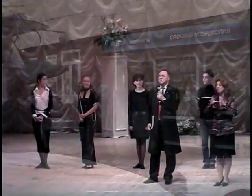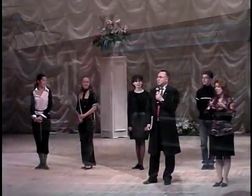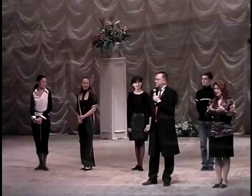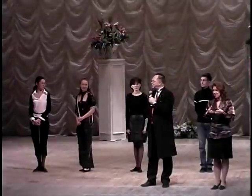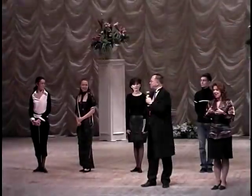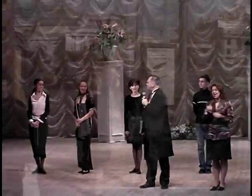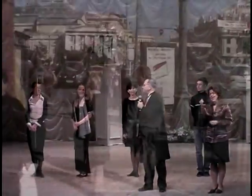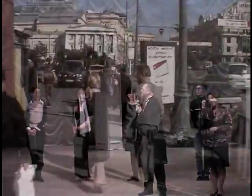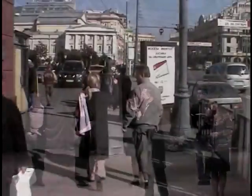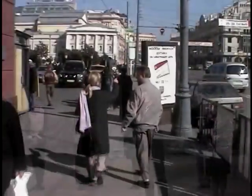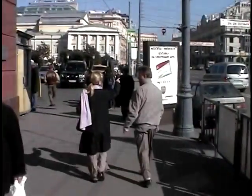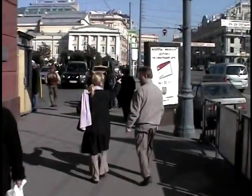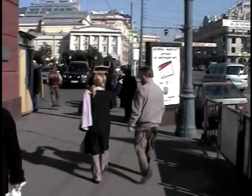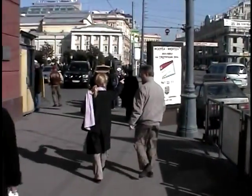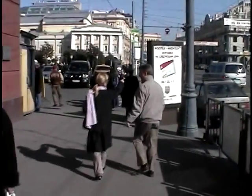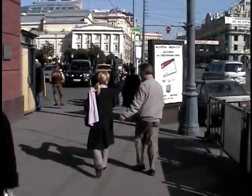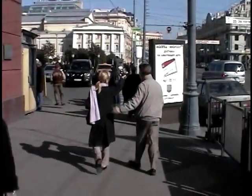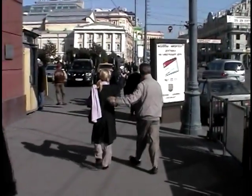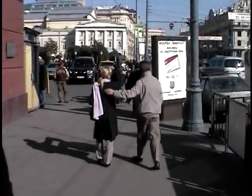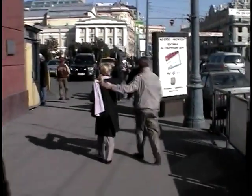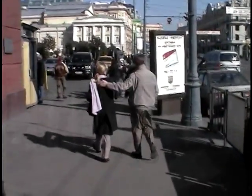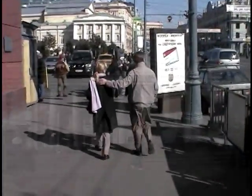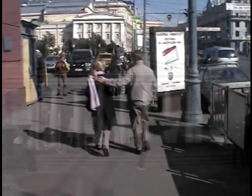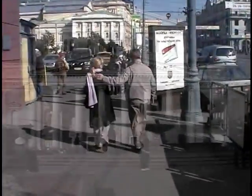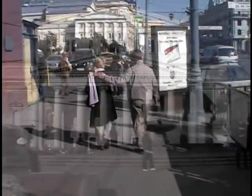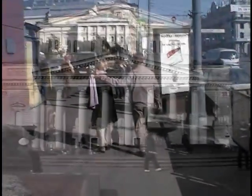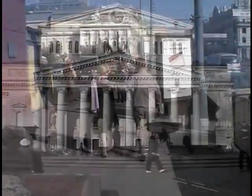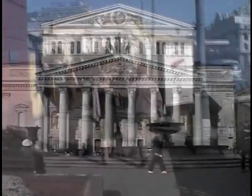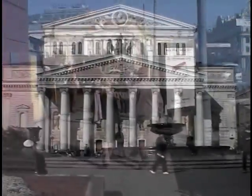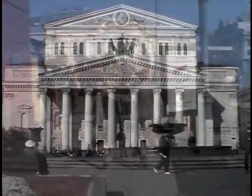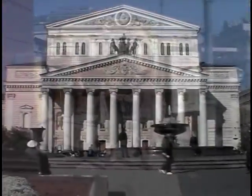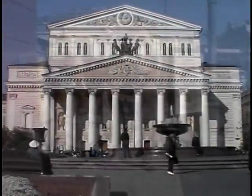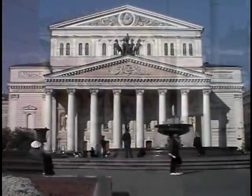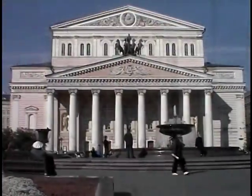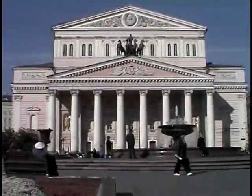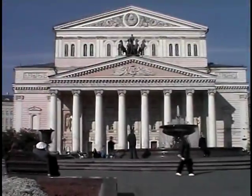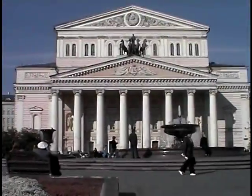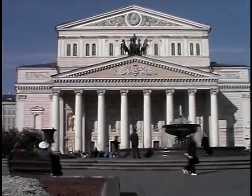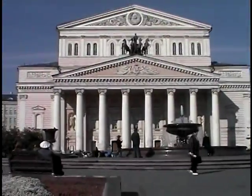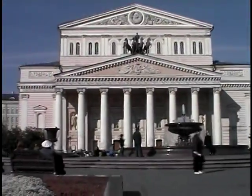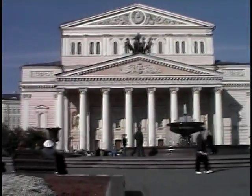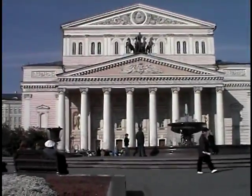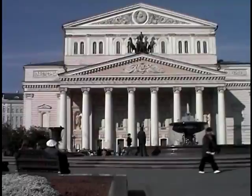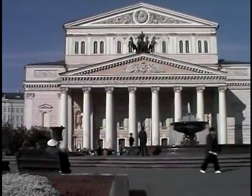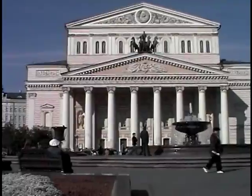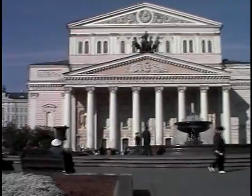колоколов. Москва, Москва в наших сердцах